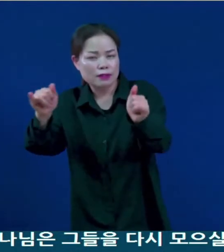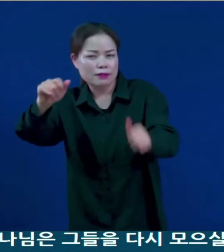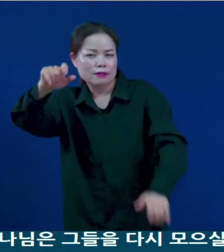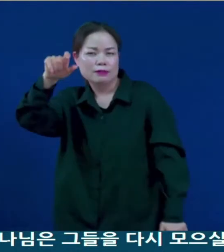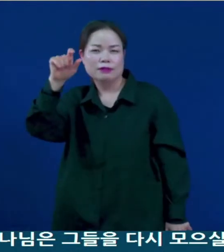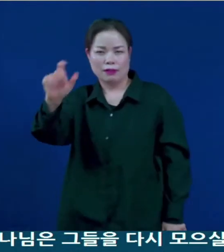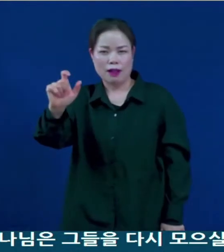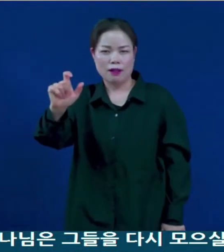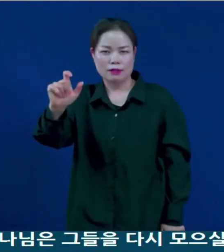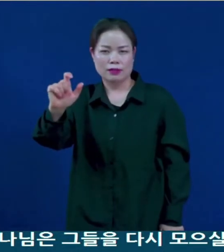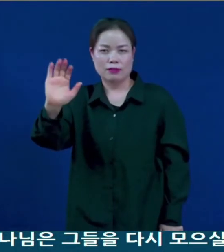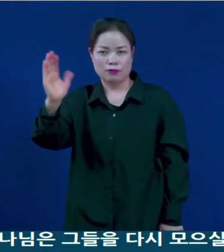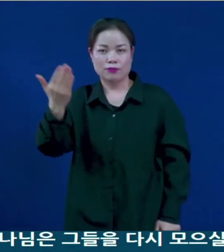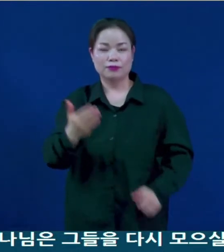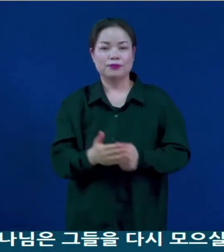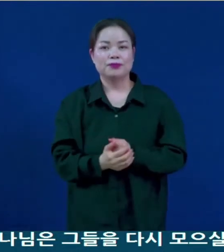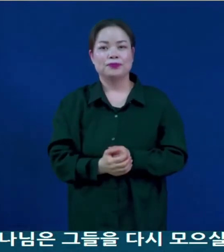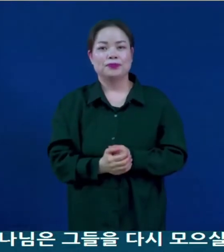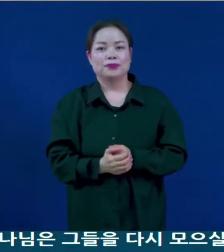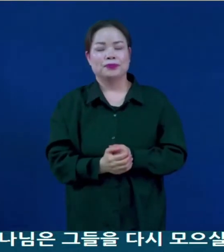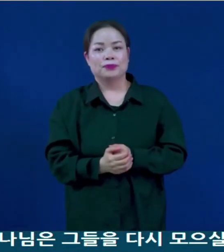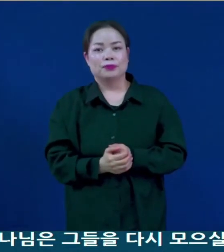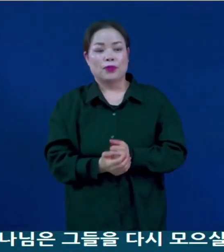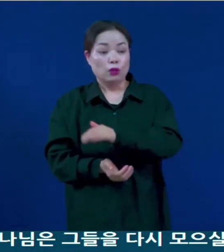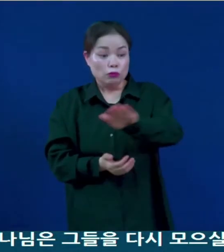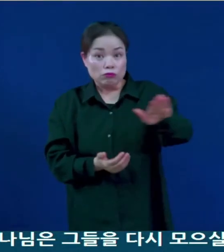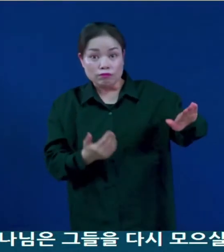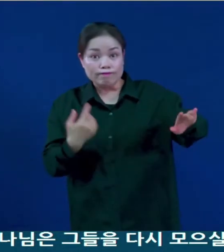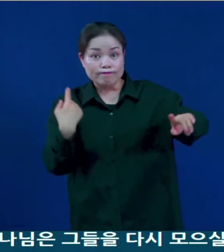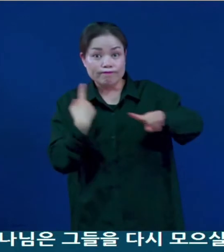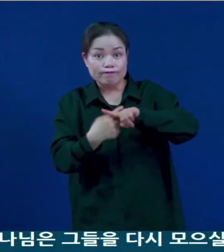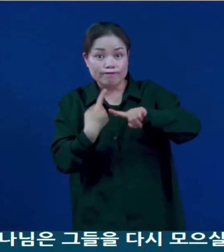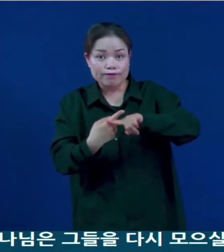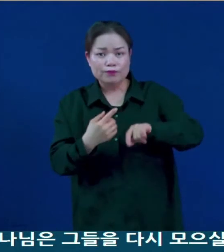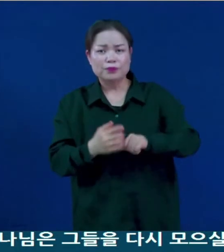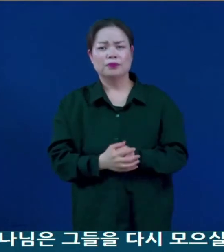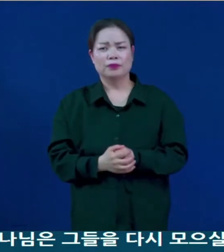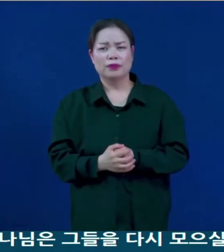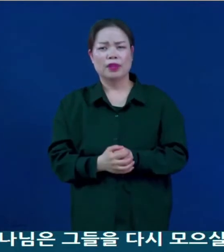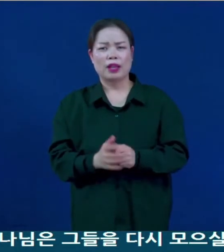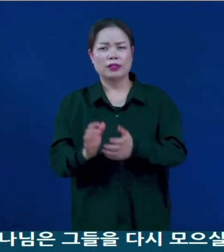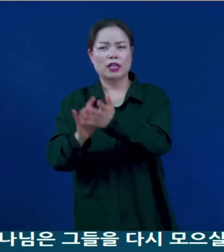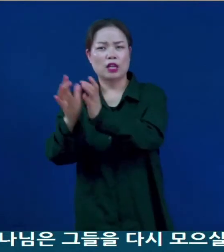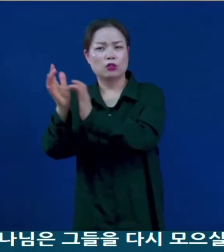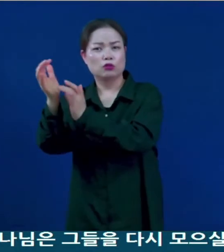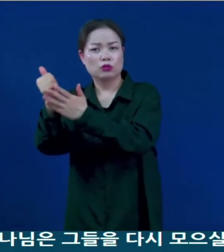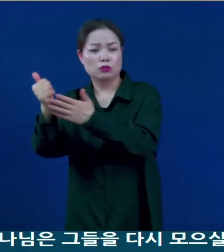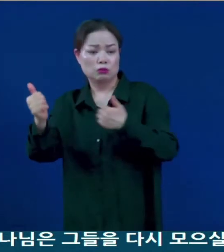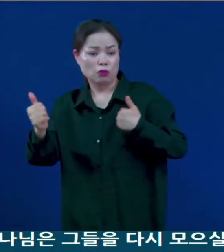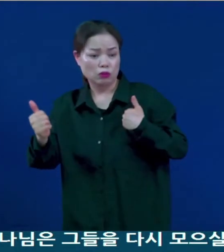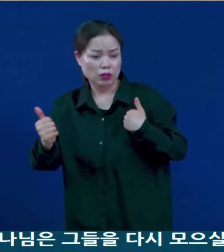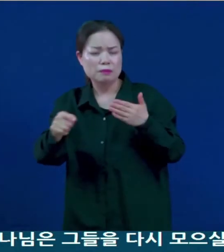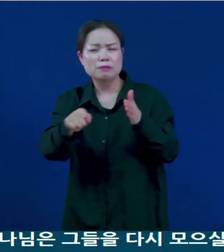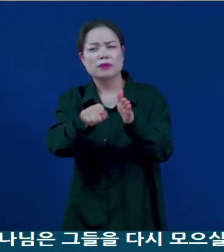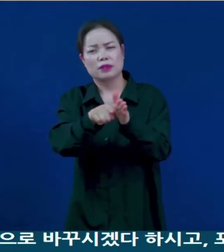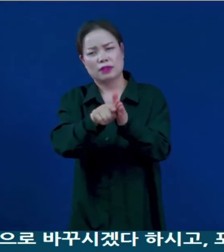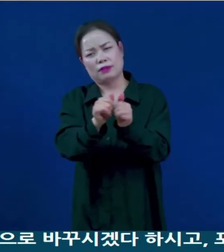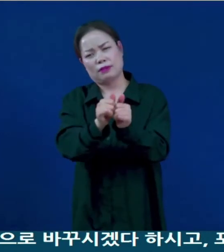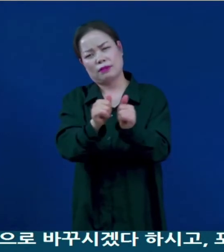강하게 되었는지 모릅니다. 우리도 그렇지 않을까요? 예수님을 몰랐다가 믿게 된